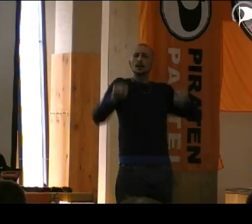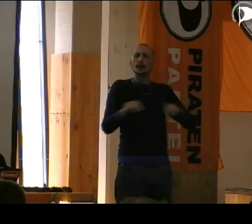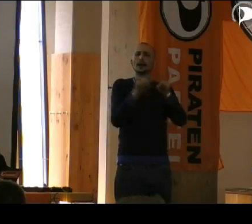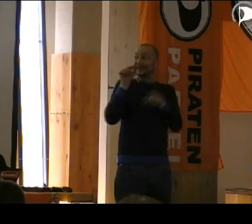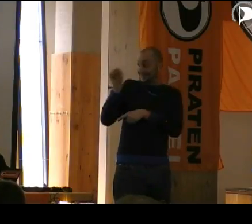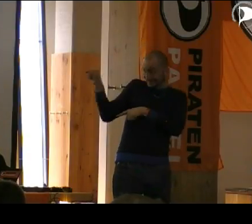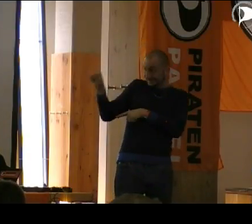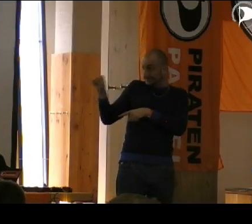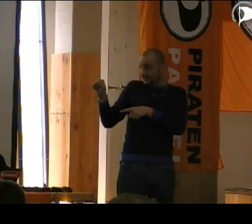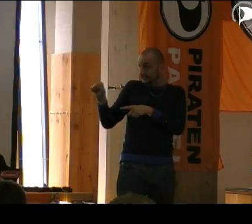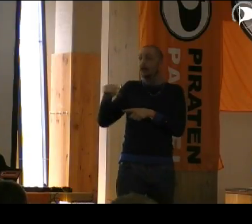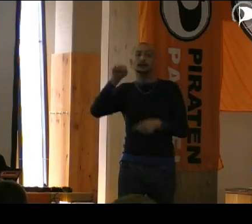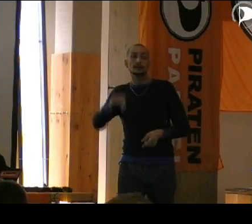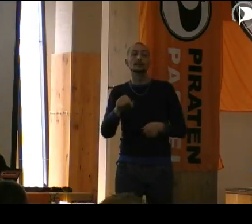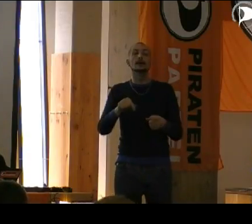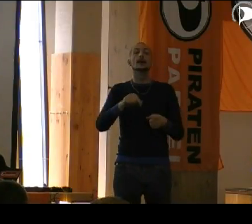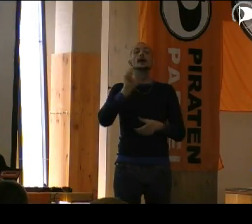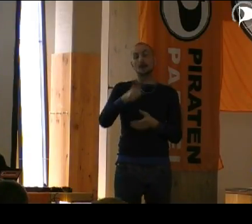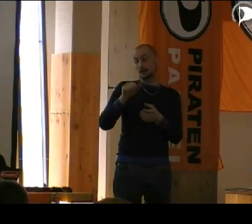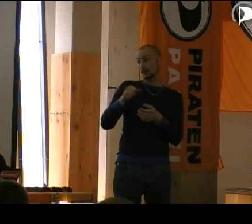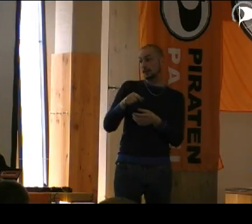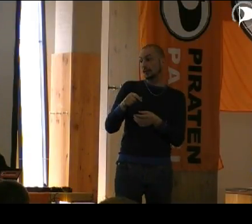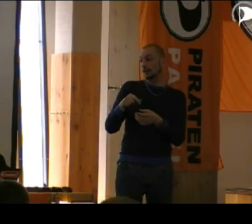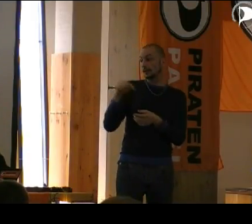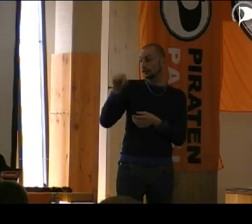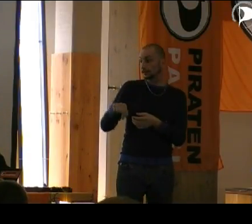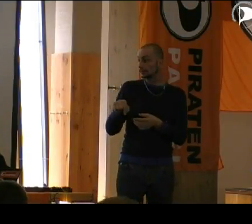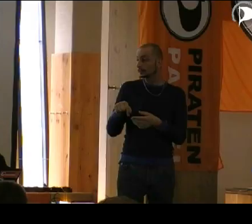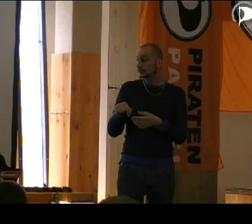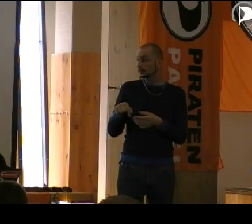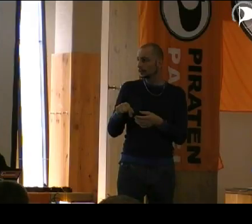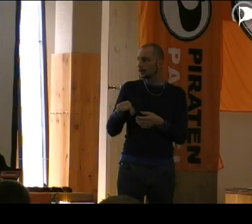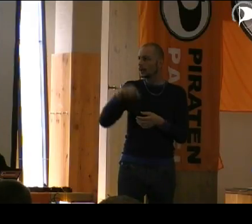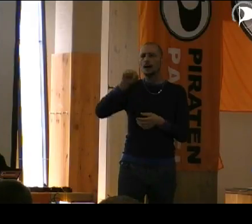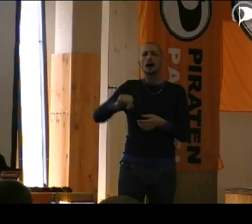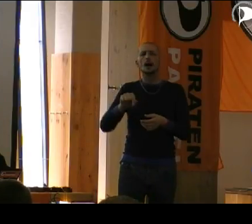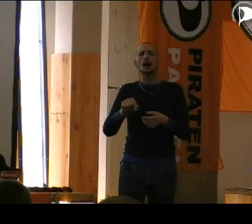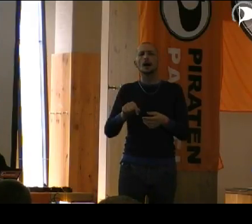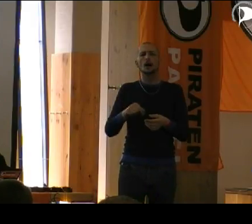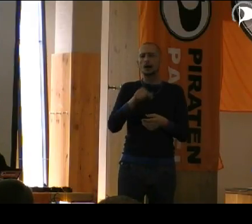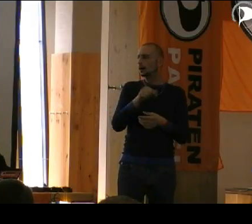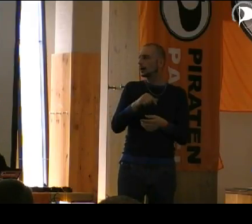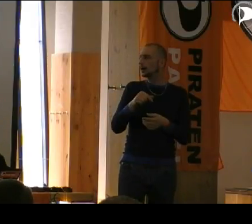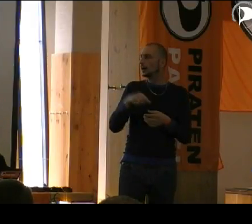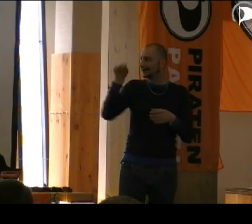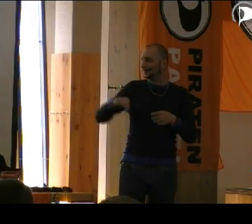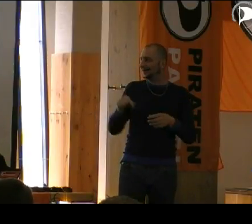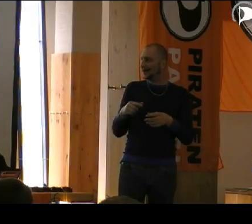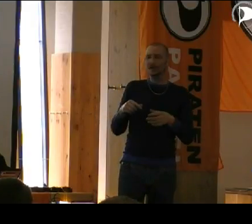was wir an bio antrag stellen können das ist manchmal nicht gemacht hat es funktioniert und dass man damit das funktioniert so